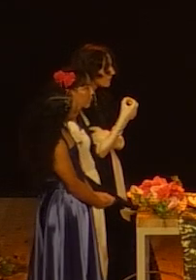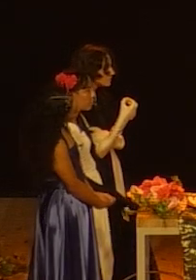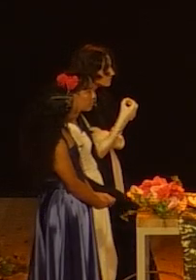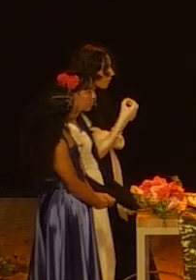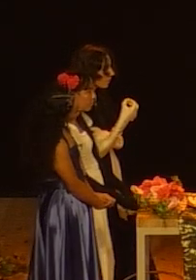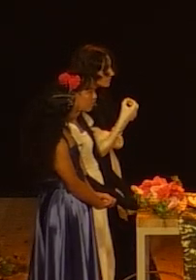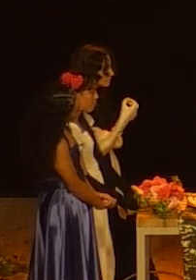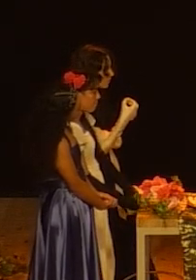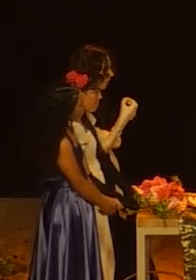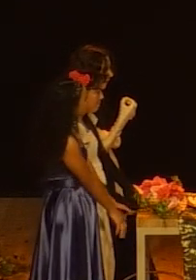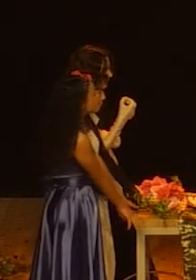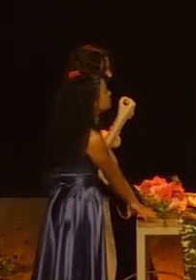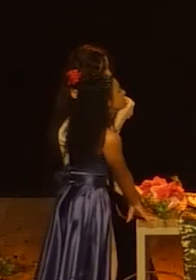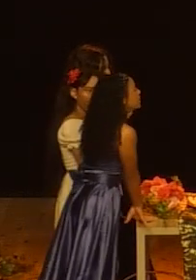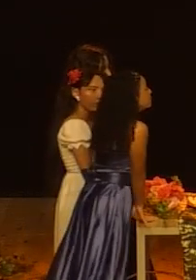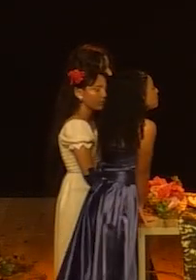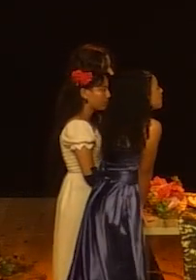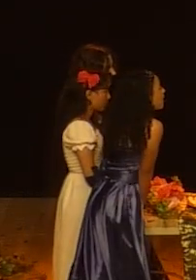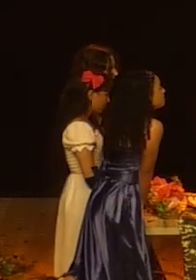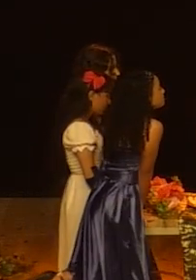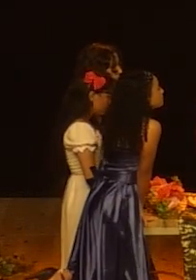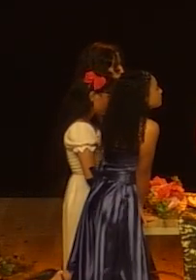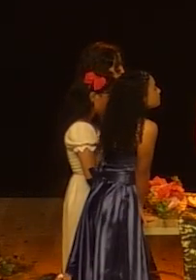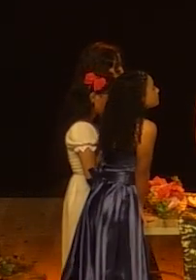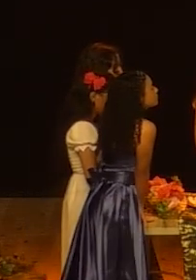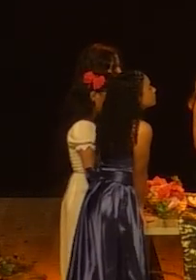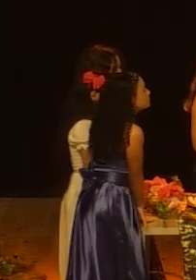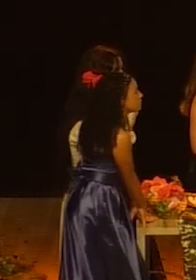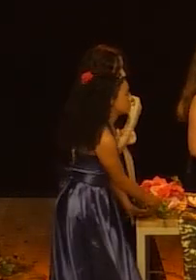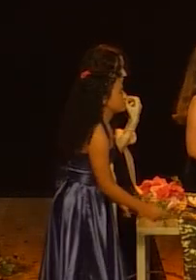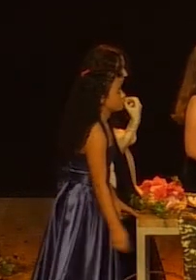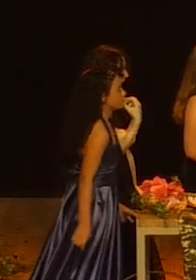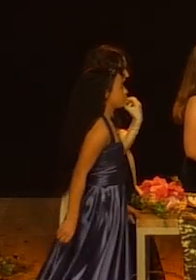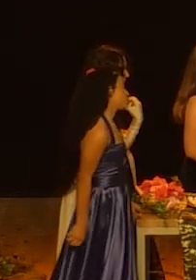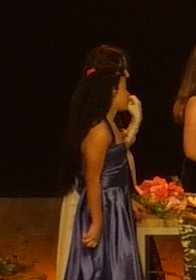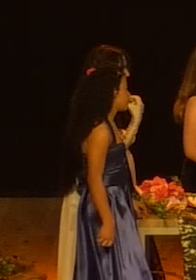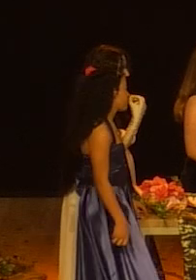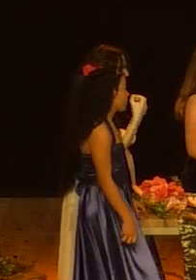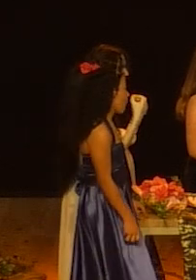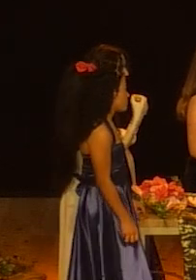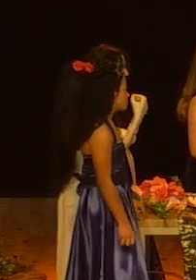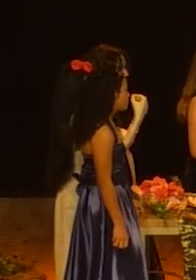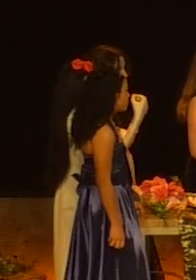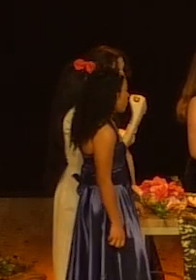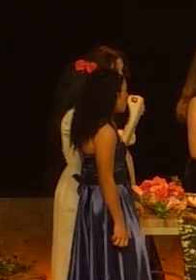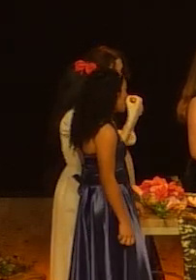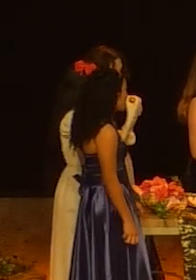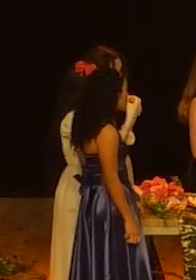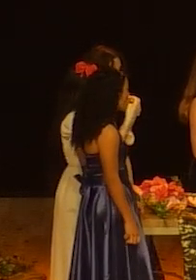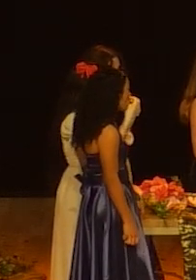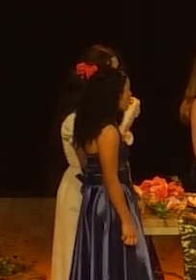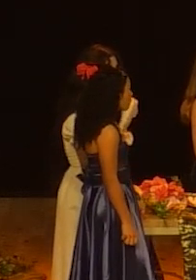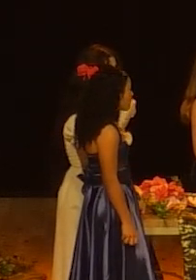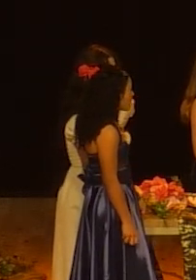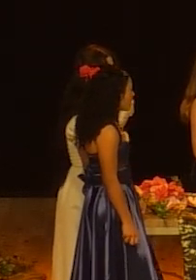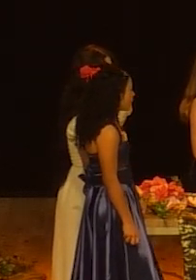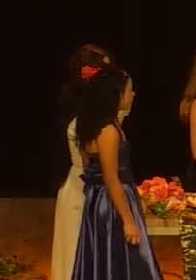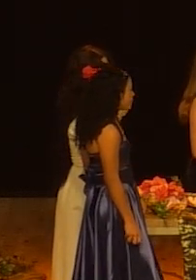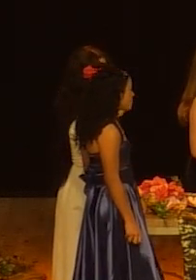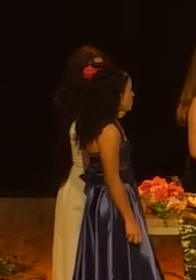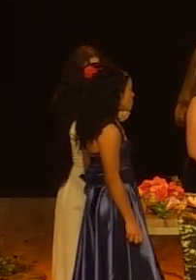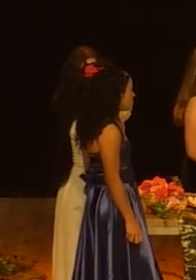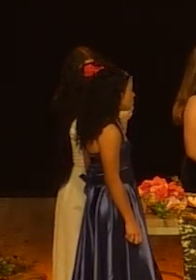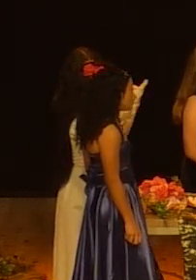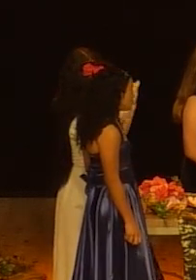Não, nenhum cavalo. Soldados, então? Talvez. Talvez? Como assim, talvez? É que eu atiro sem